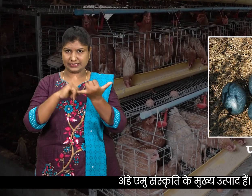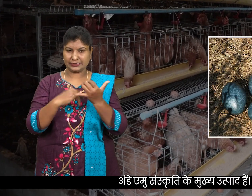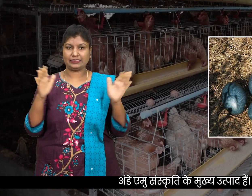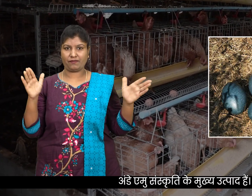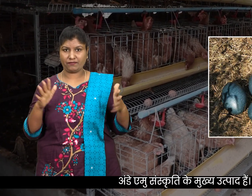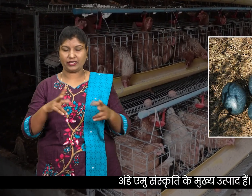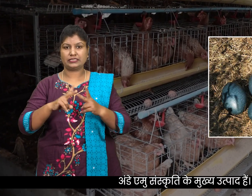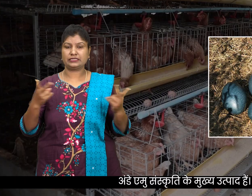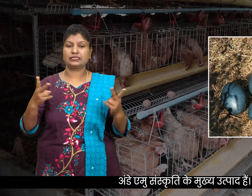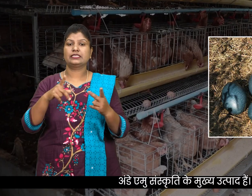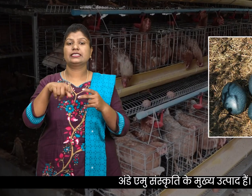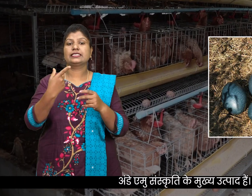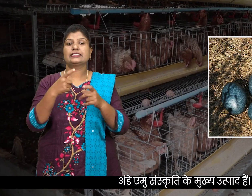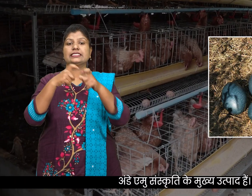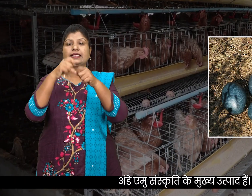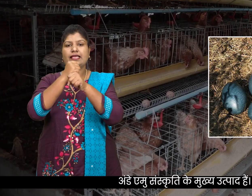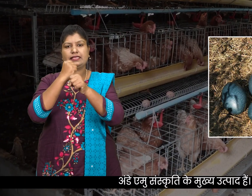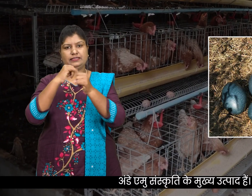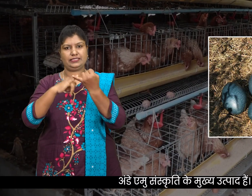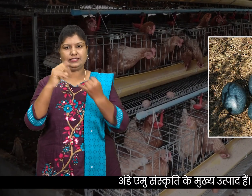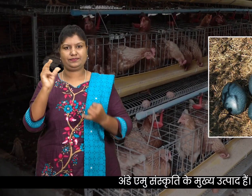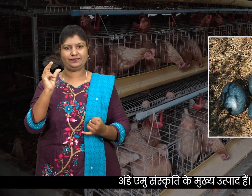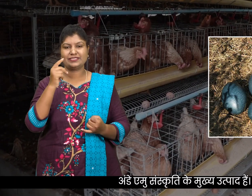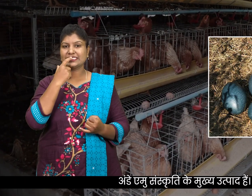अंडे एमू संस्कृति के मुख्य उत्पाद हैं।